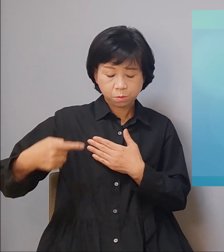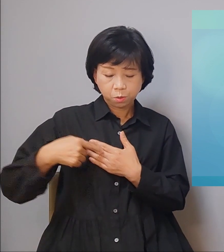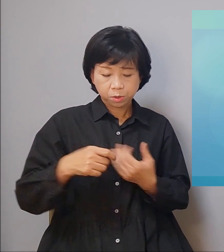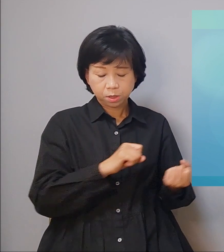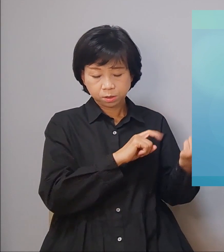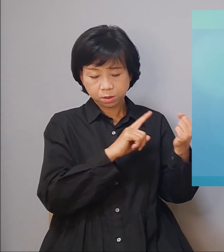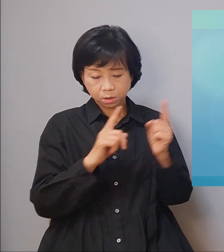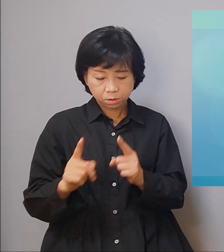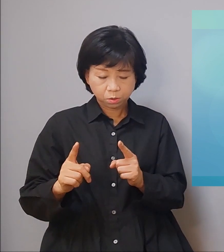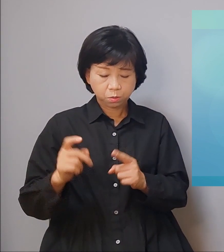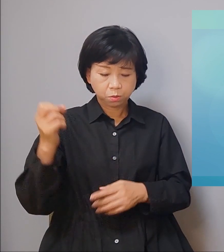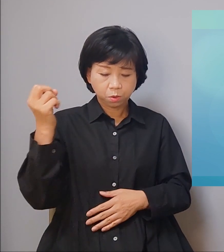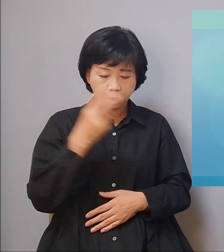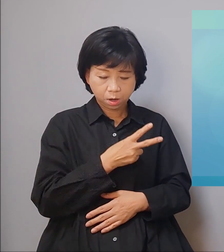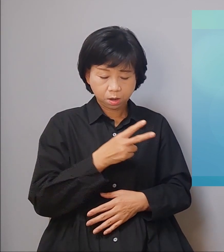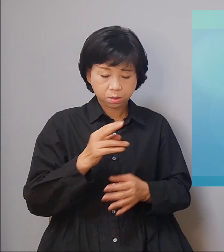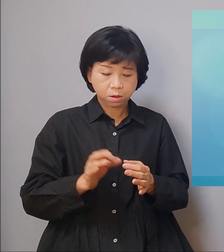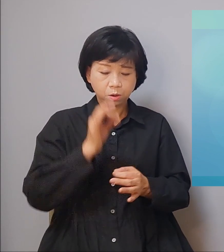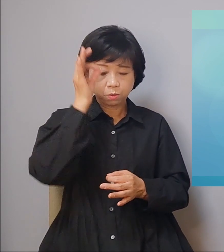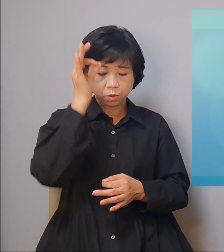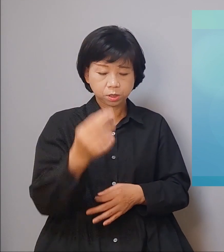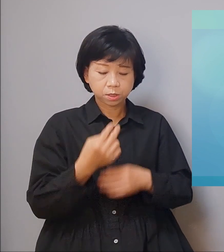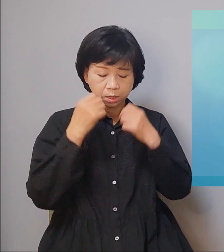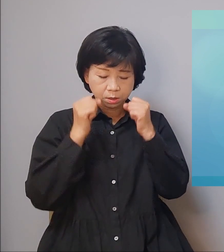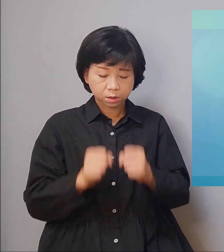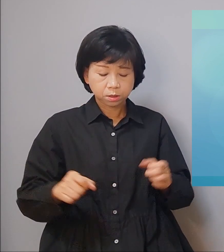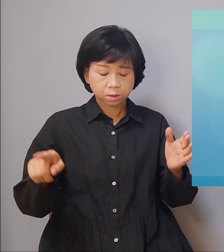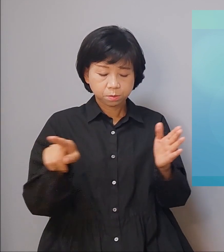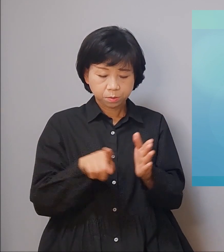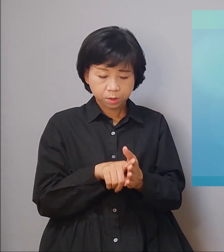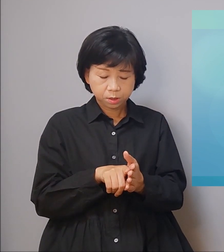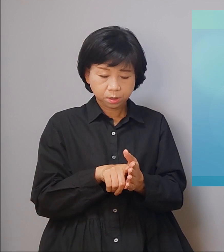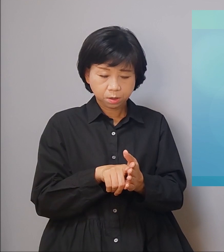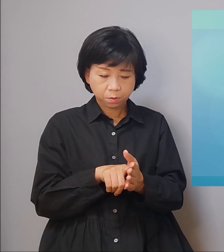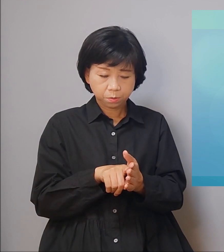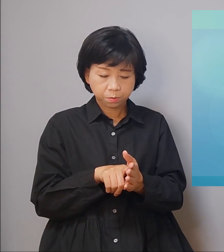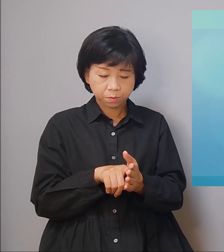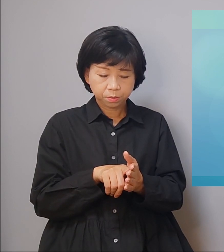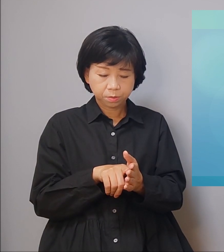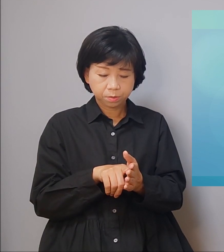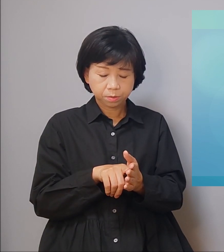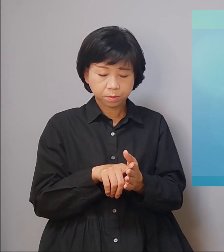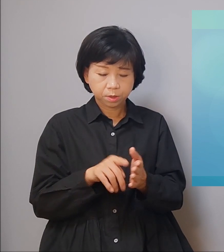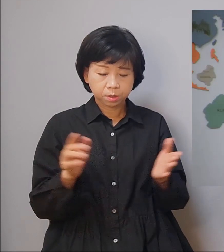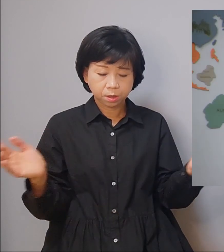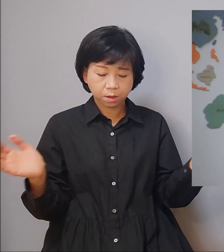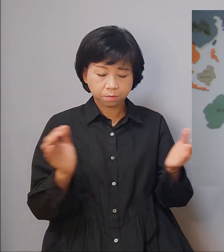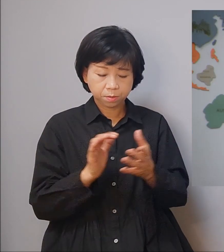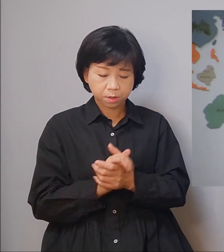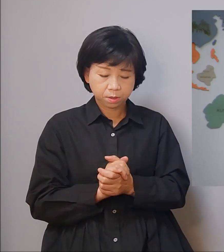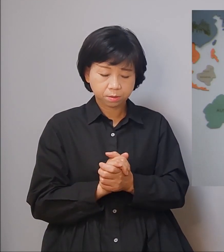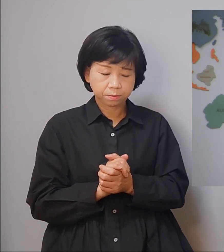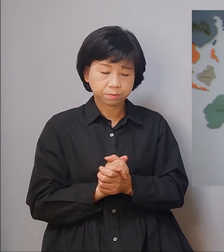것과 몸이 다시 사는 것과 영원히 사는 것을 믿사옵나이다. 아멘.